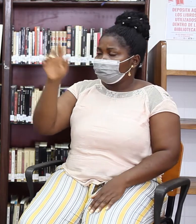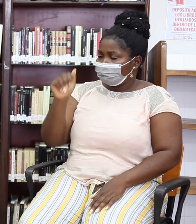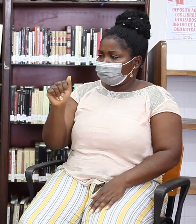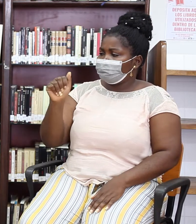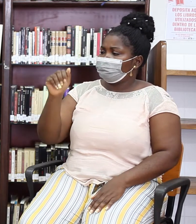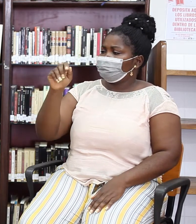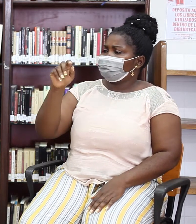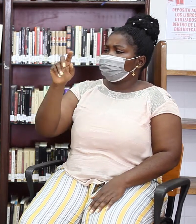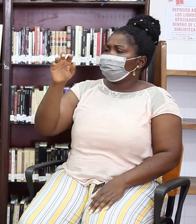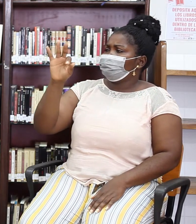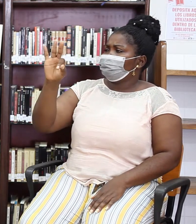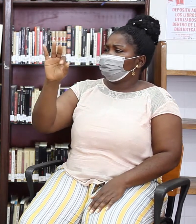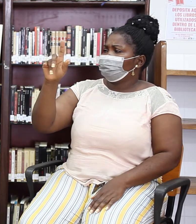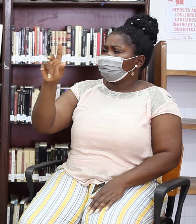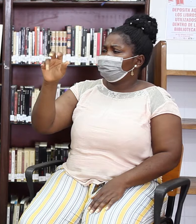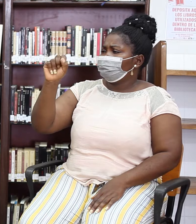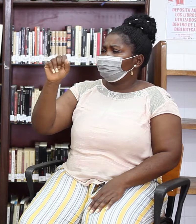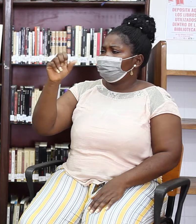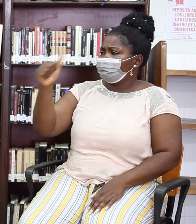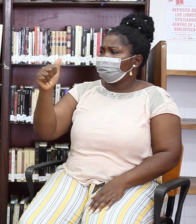Zafusa. Con una